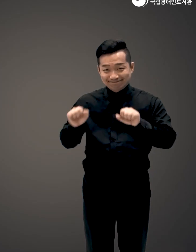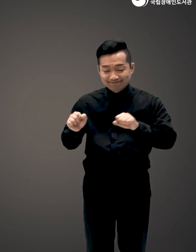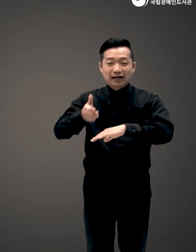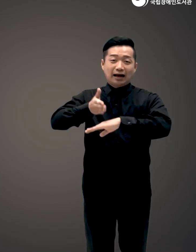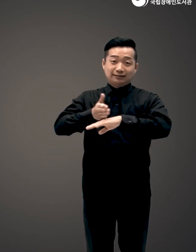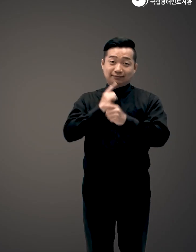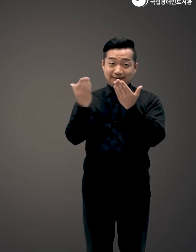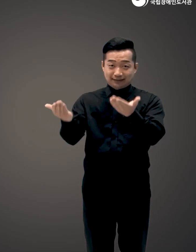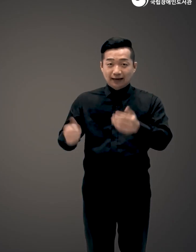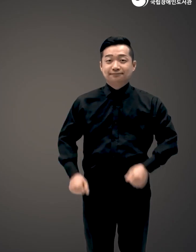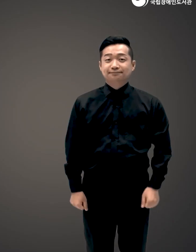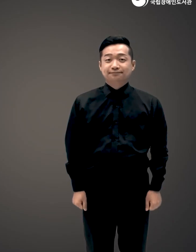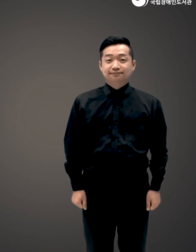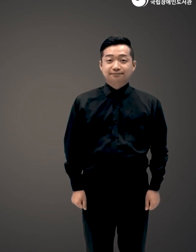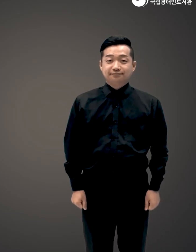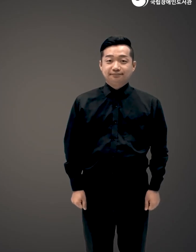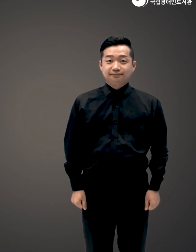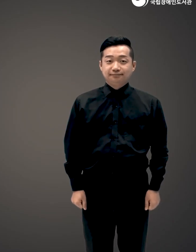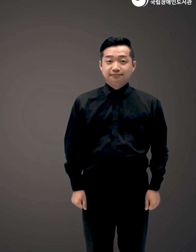들레즈님 정말 감사합니다.